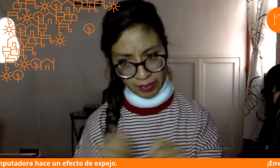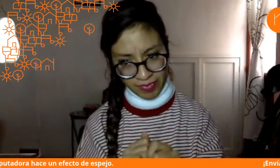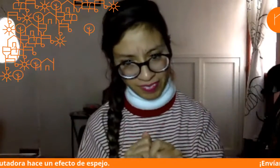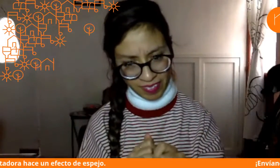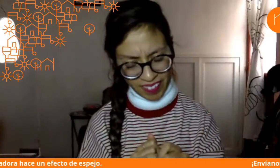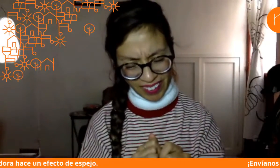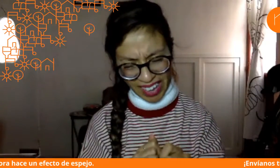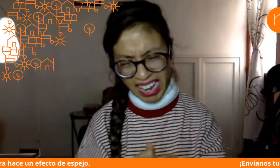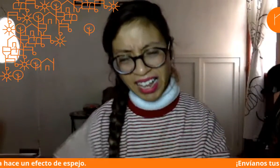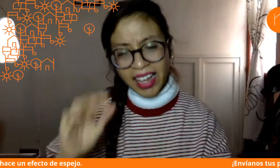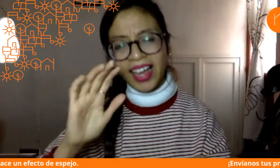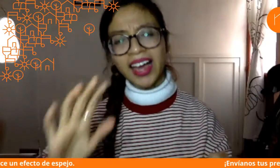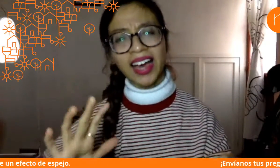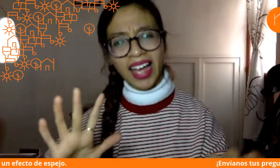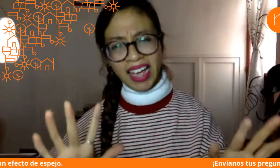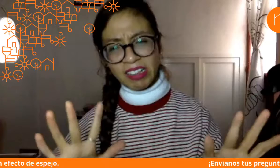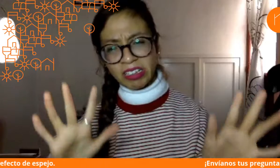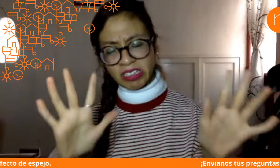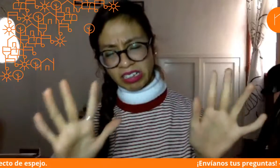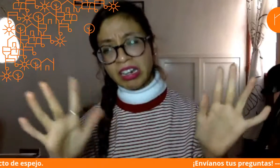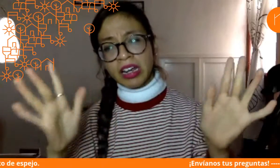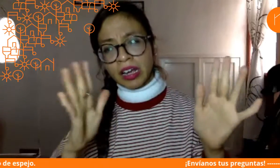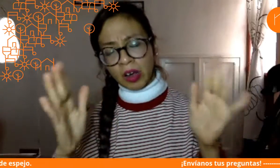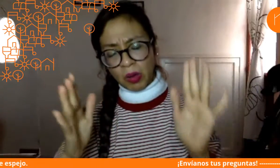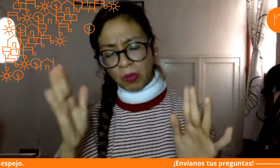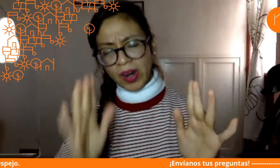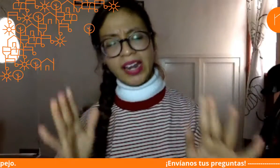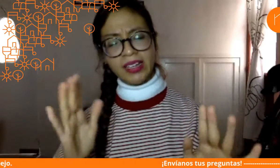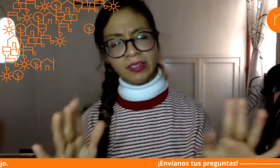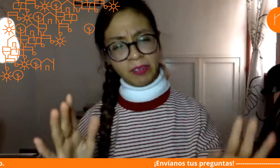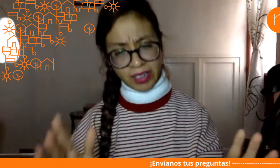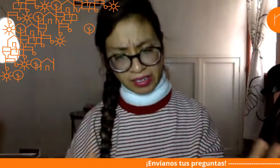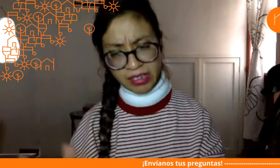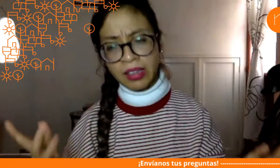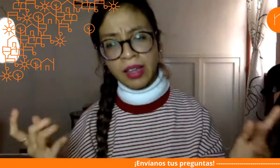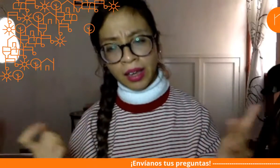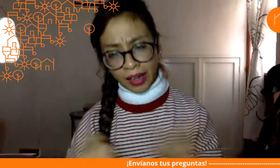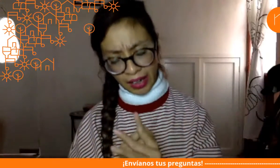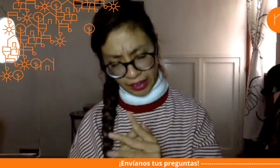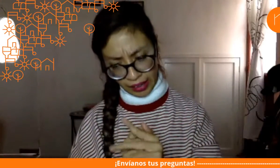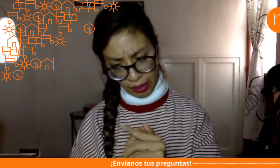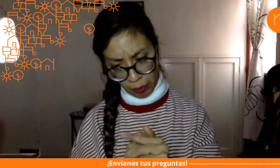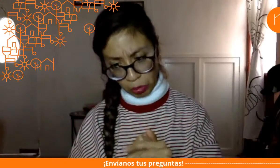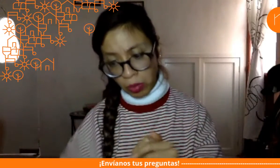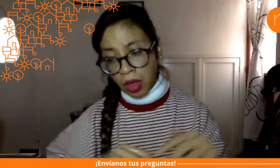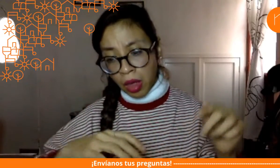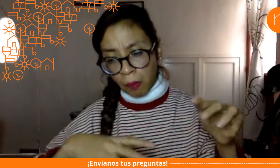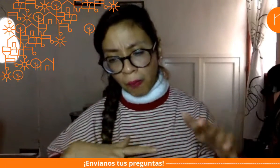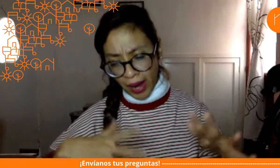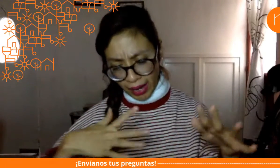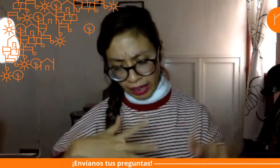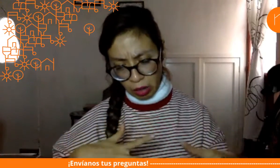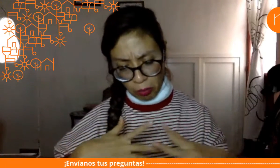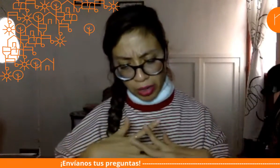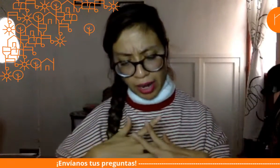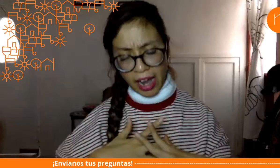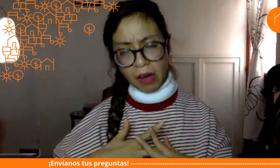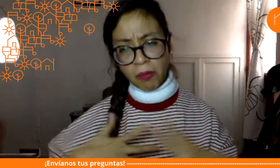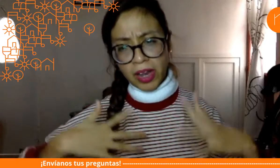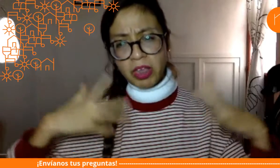fluorescente, ¿ok? Esas son como las diferencias que tenemos para denominar el brillo